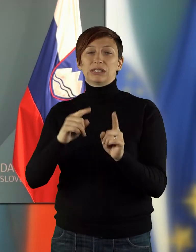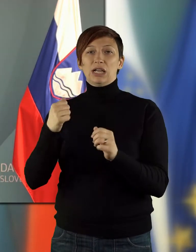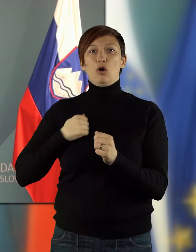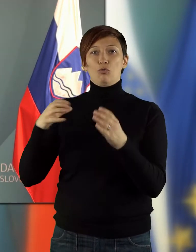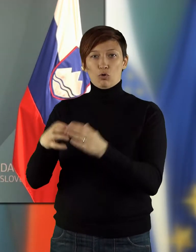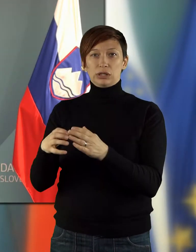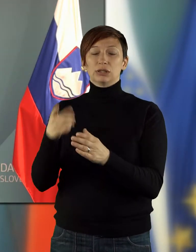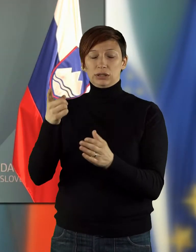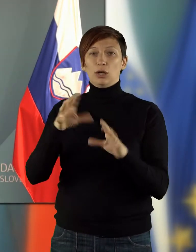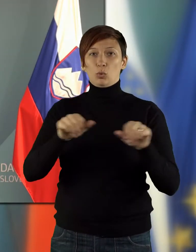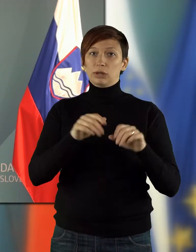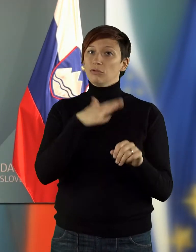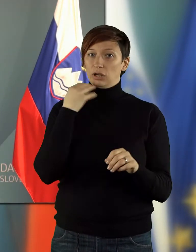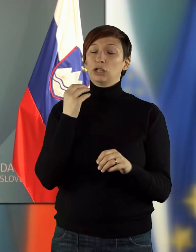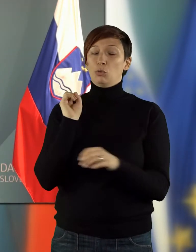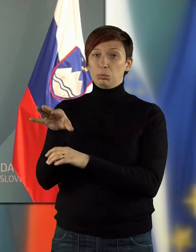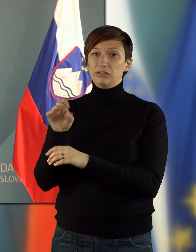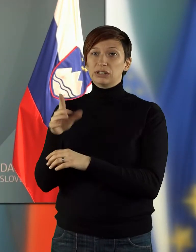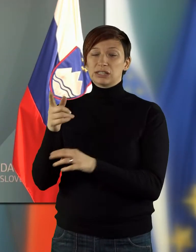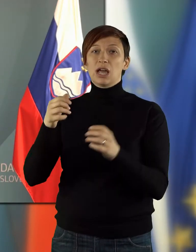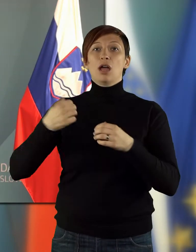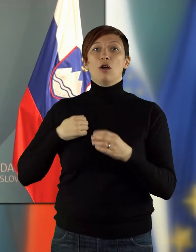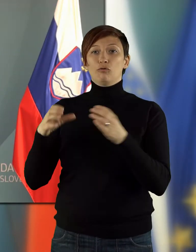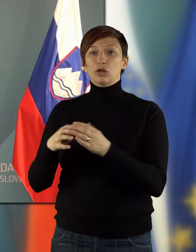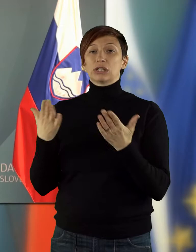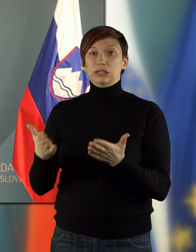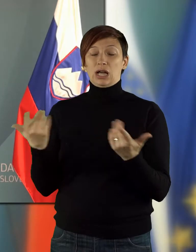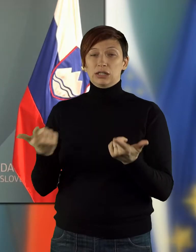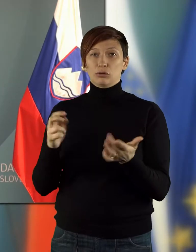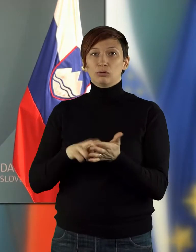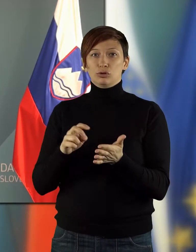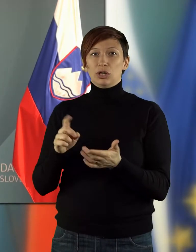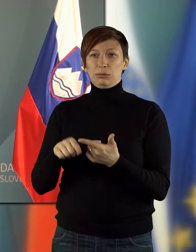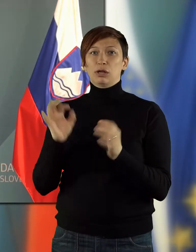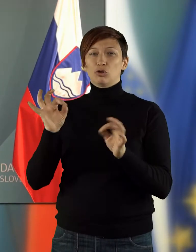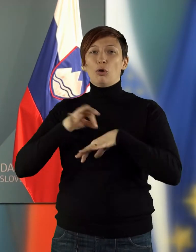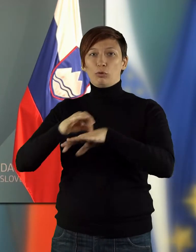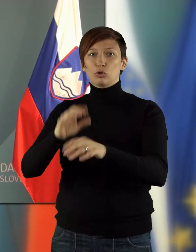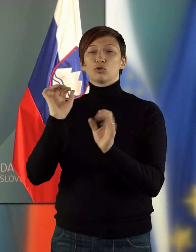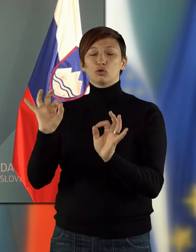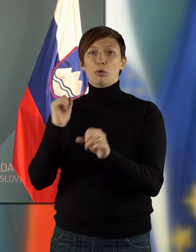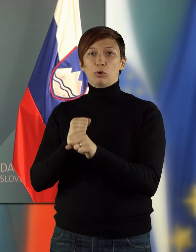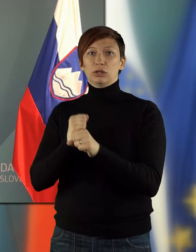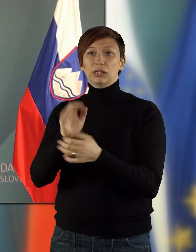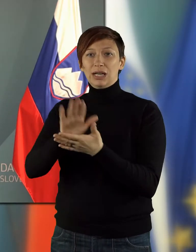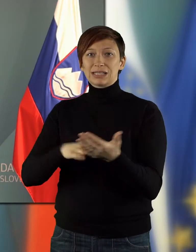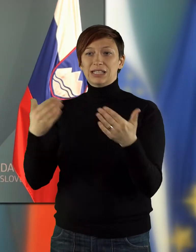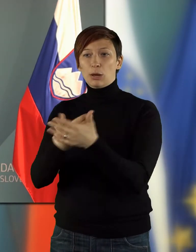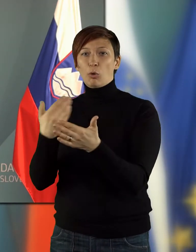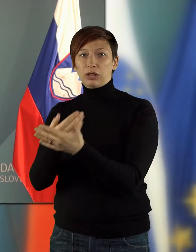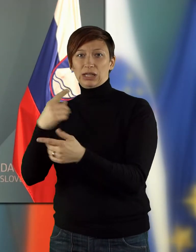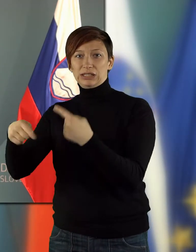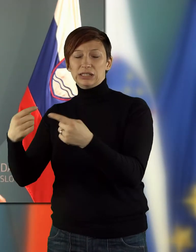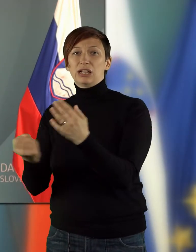stanja v vojski. Ti ukrepi so znatno pripomogli k temu, da se lahko vojska danes, če ima seveda ustrezno vodstvo, dobro deluje,